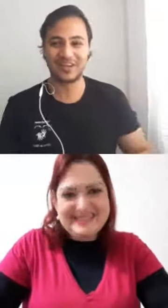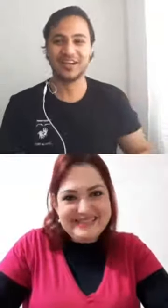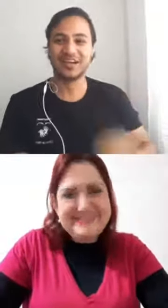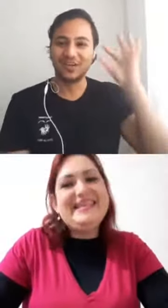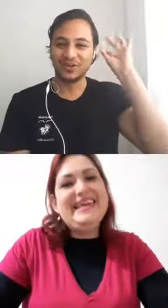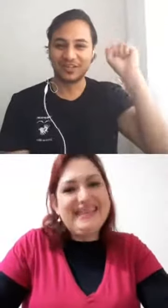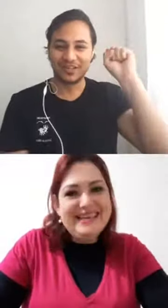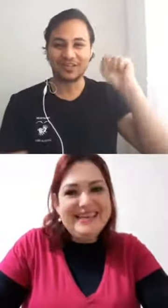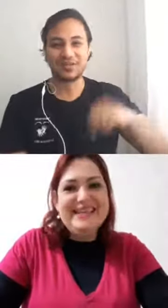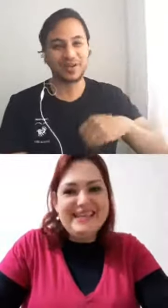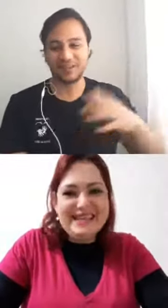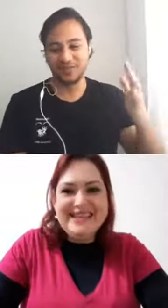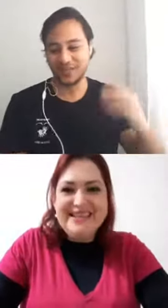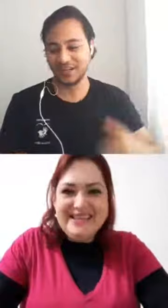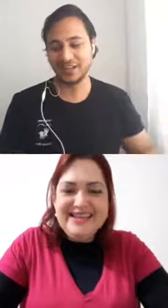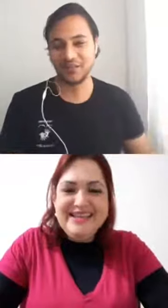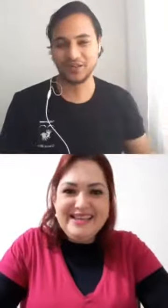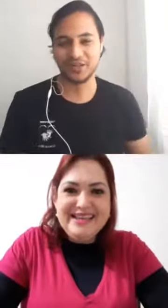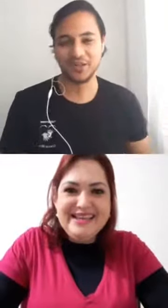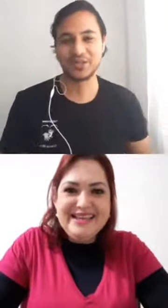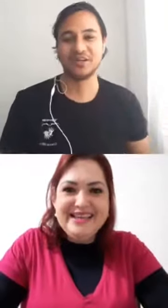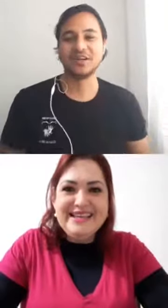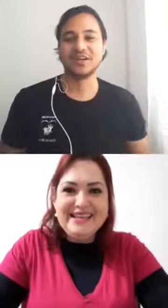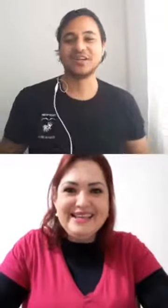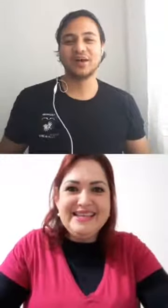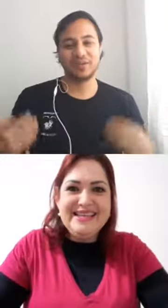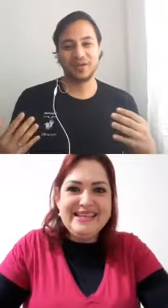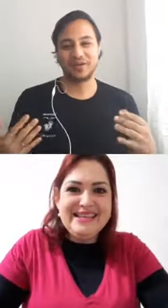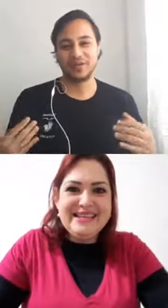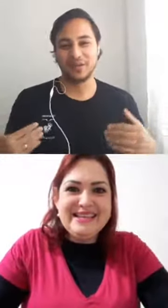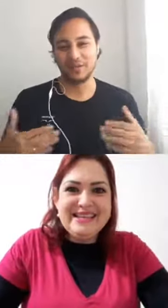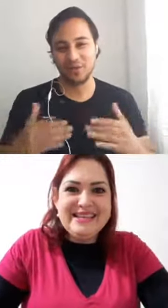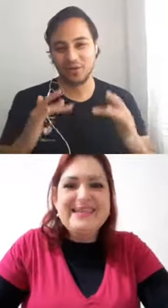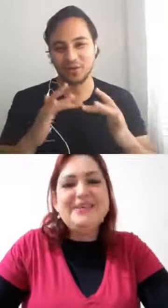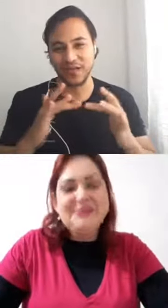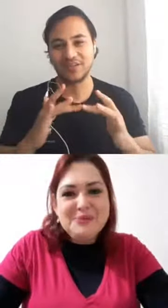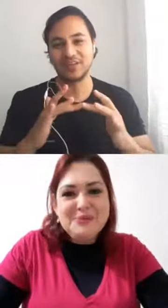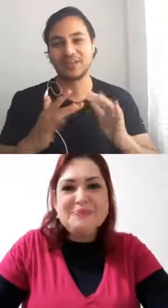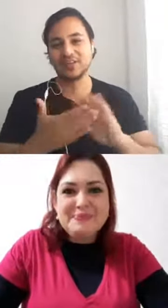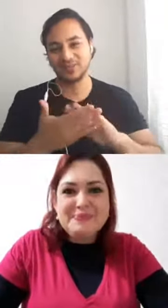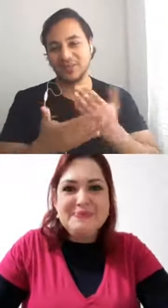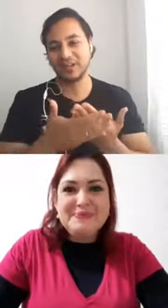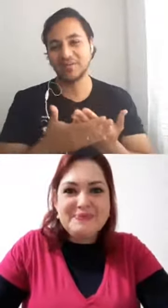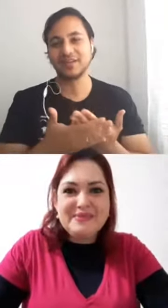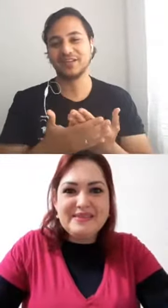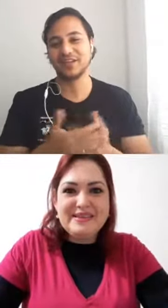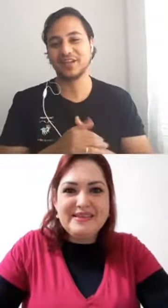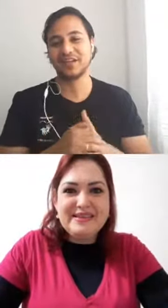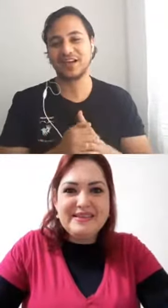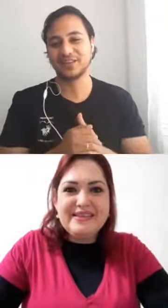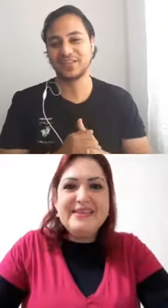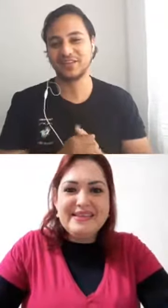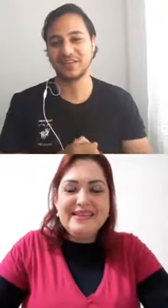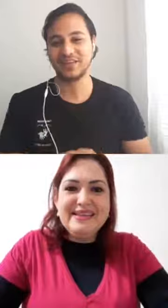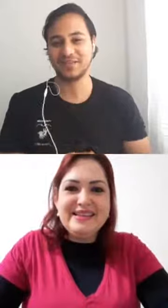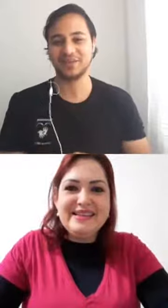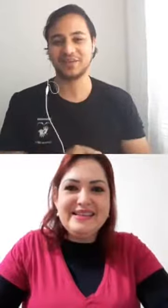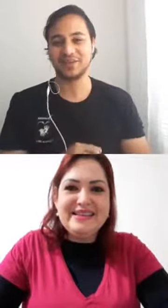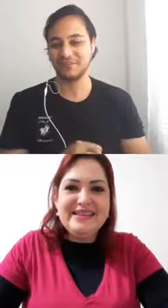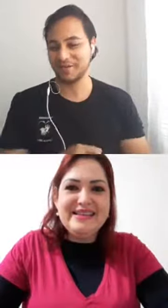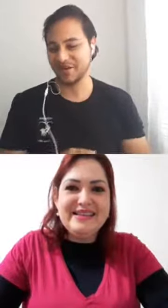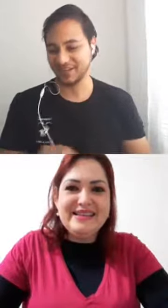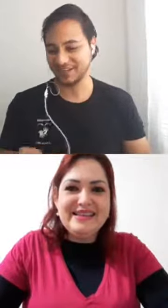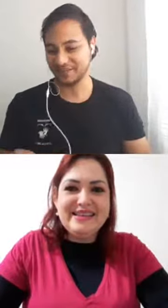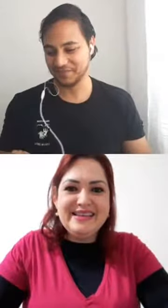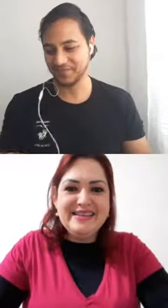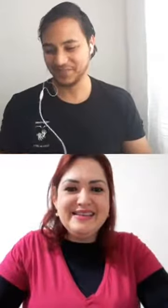professores. O Sim. Sanders também, um grande amigo até hoje. O primeiro contato ali na interpretação em sala de aula, você não esquece mesmo, né? É